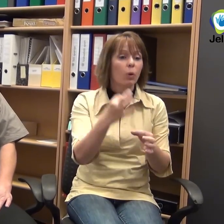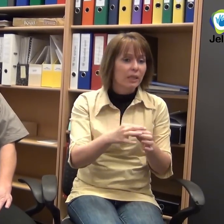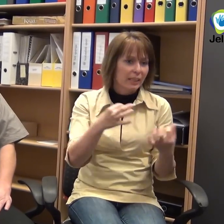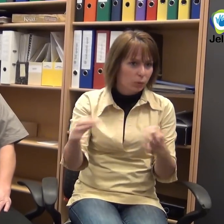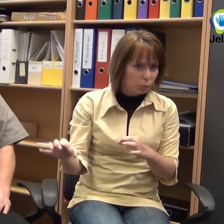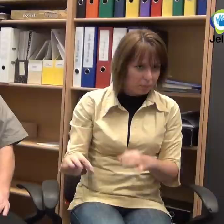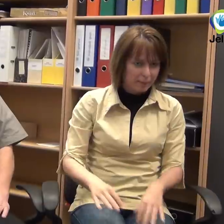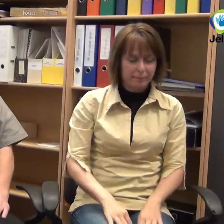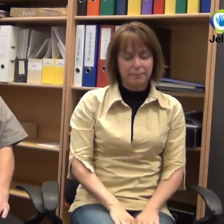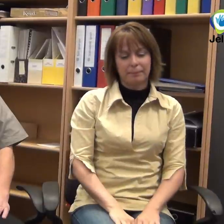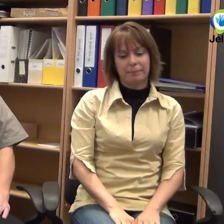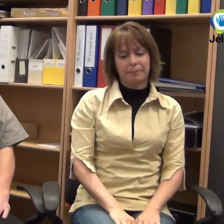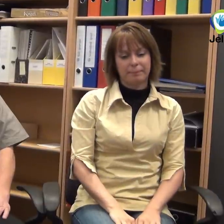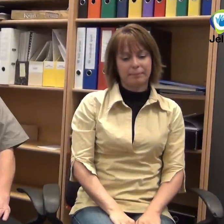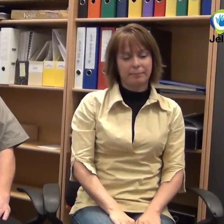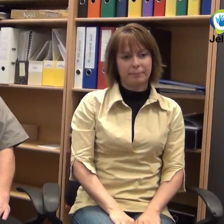ügyben.